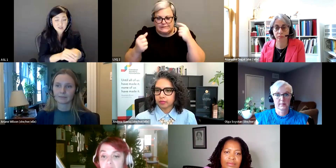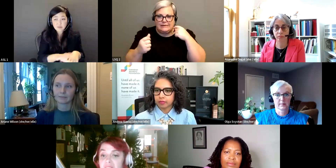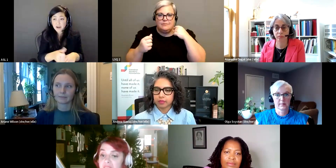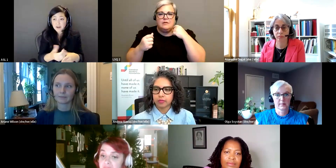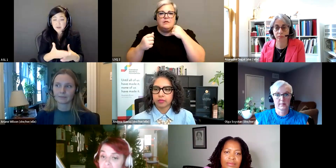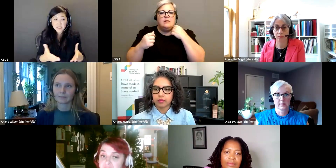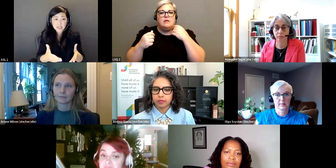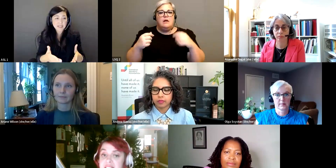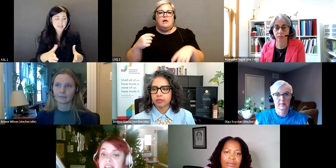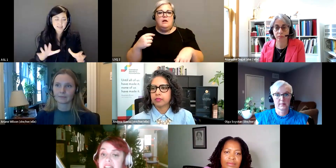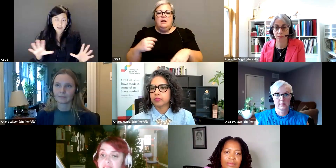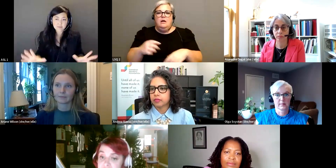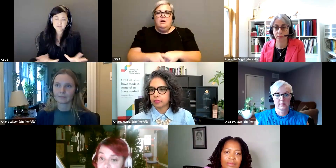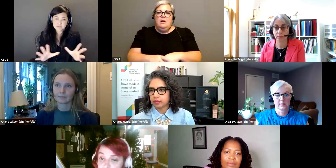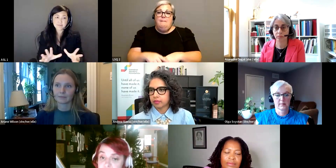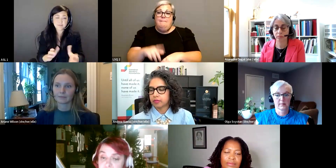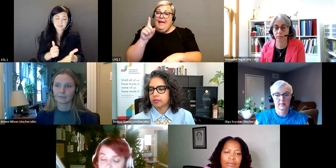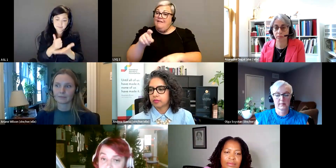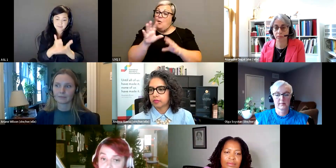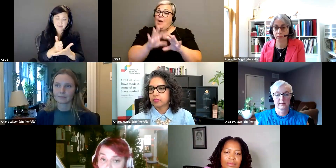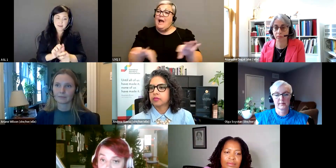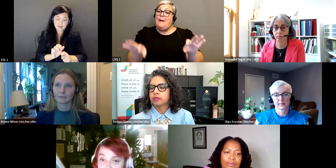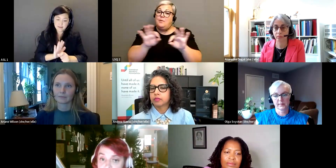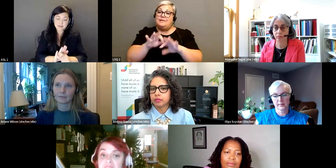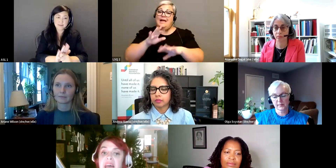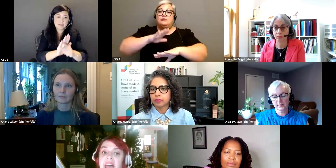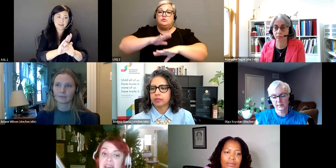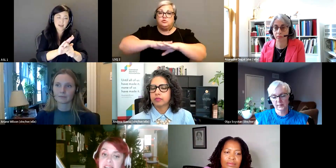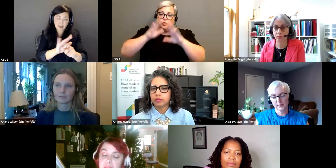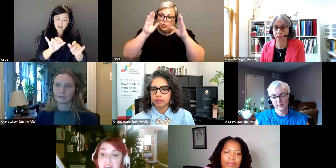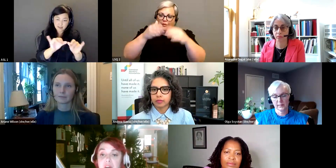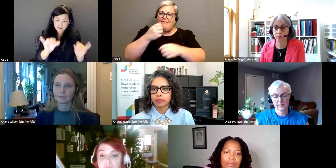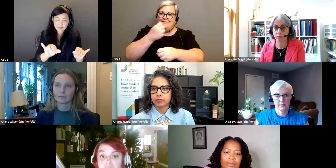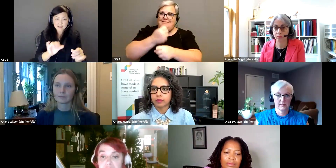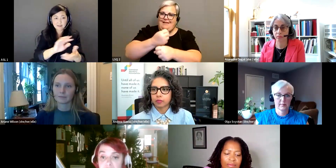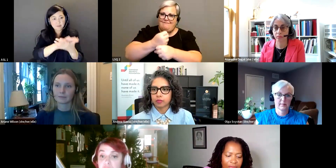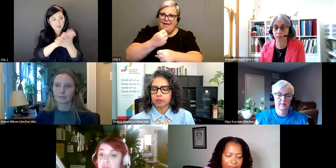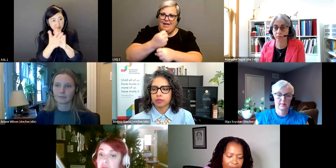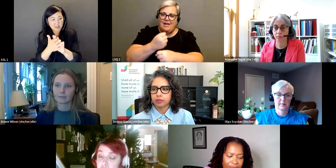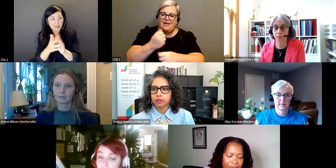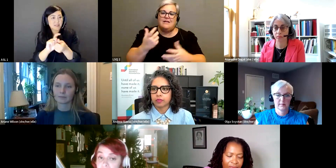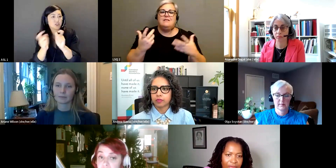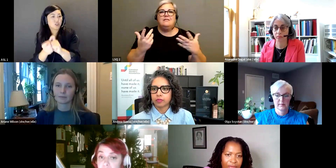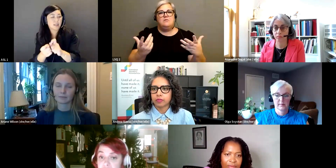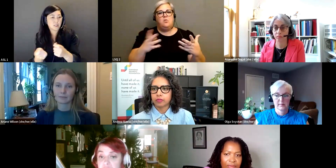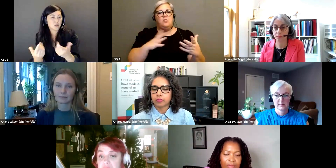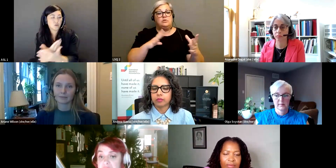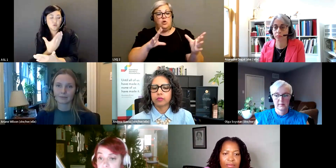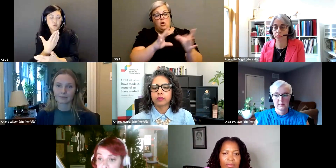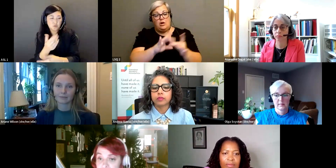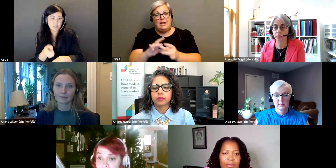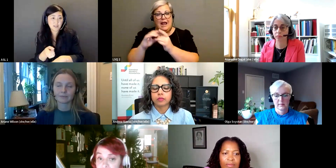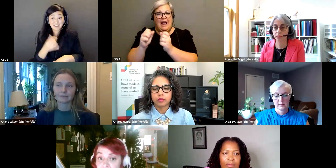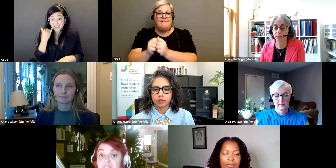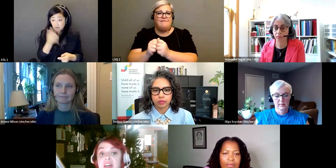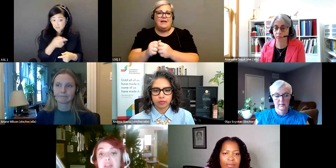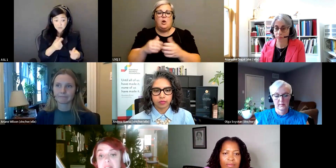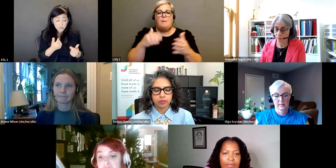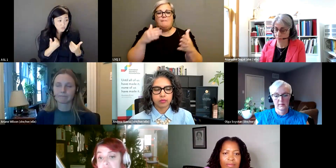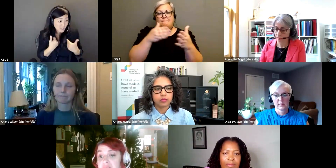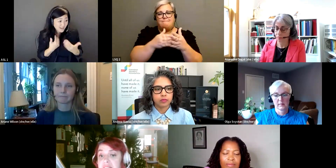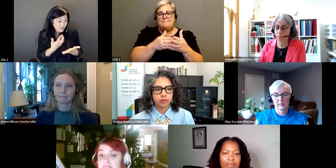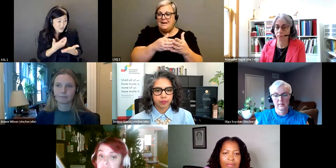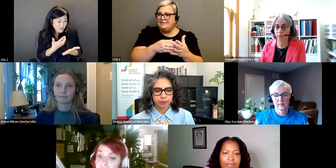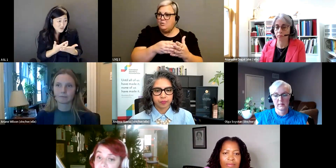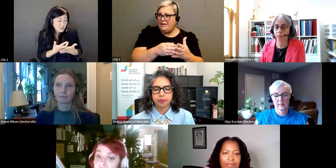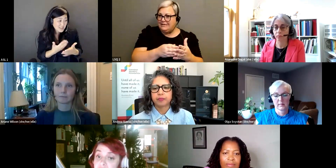toujours dans les domaines clés de travail, les initiatives qui ont un lien avec le plaidoyer.